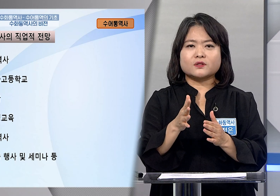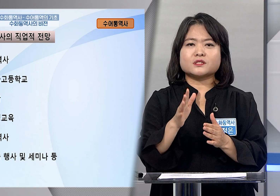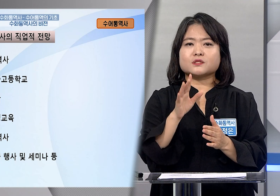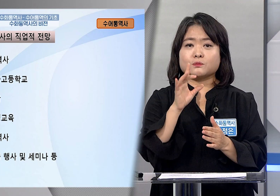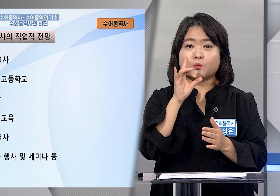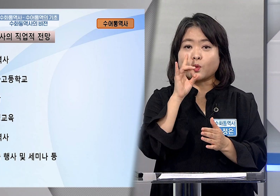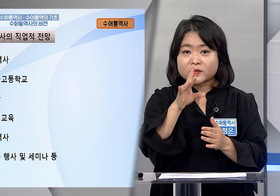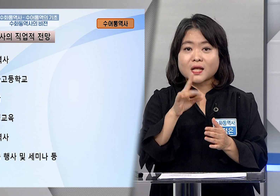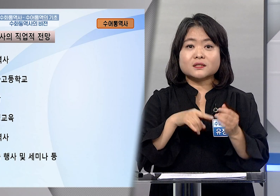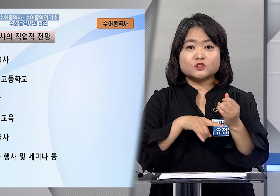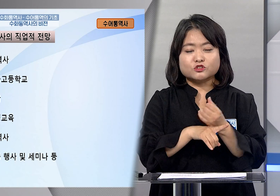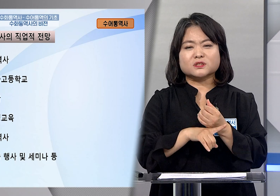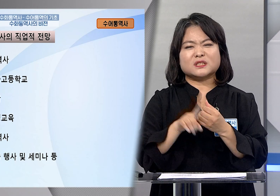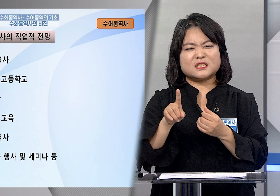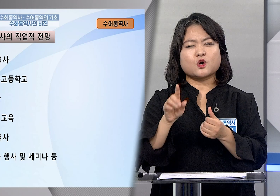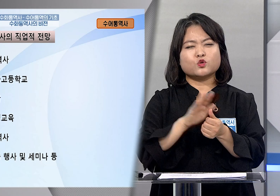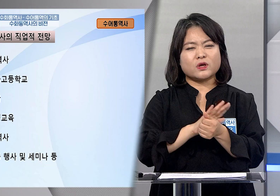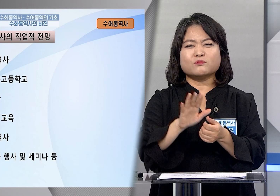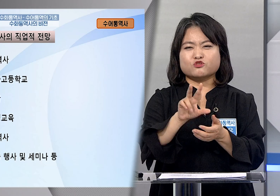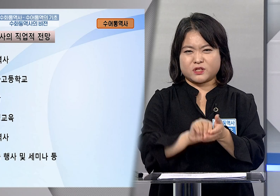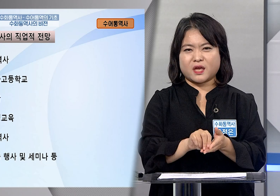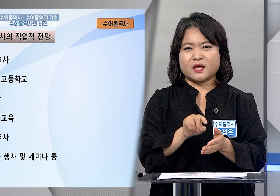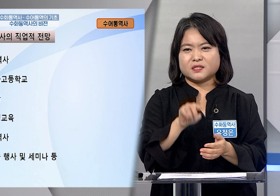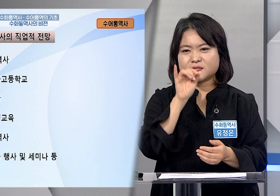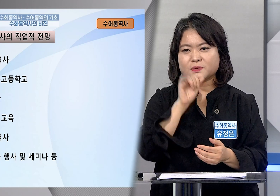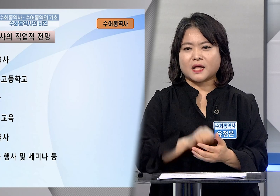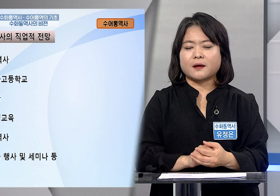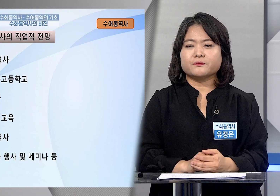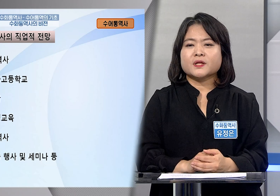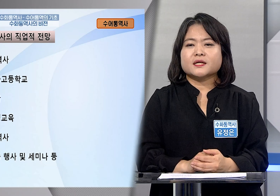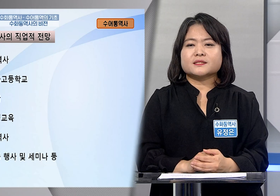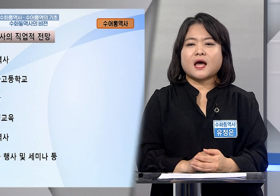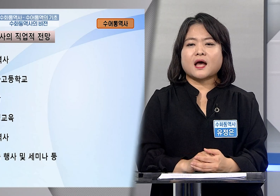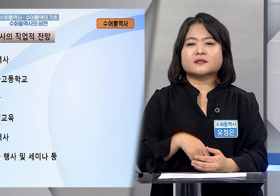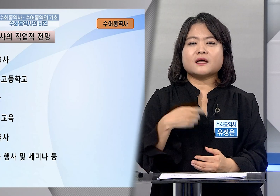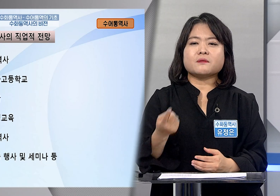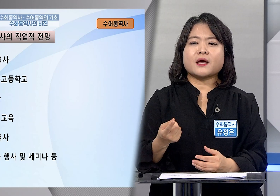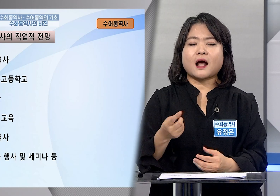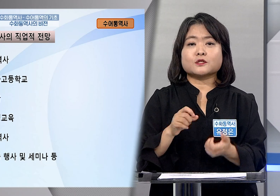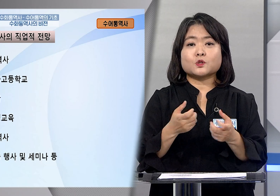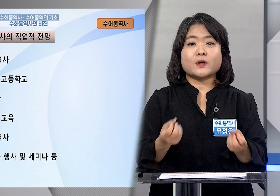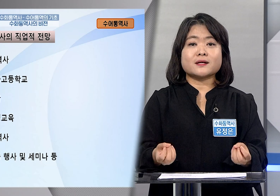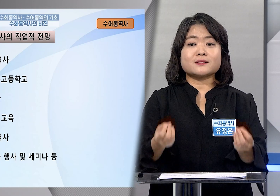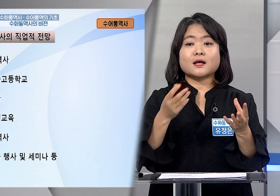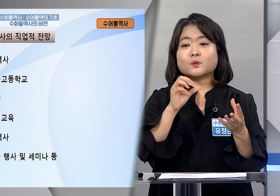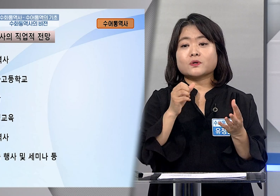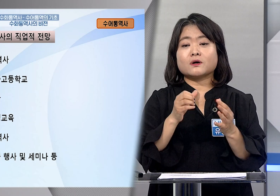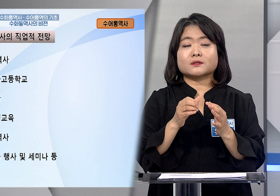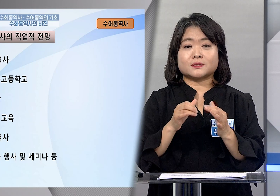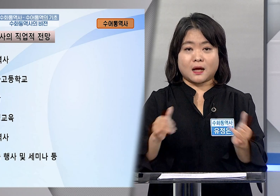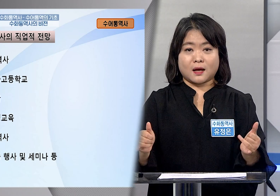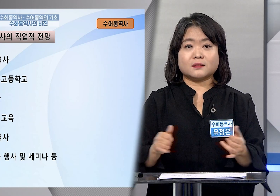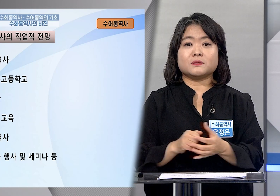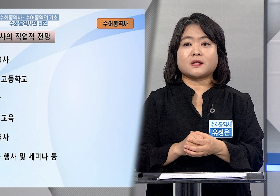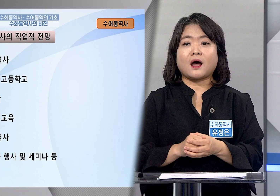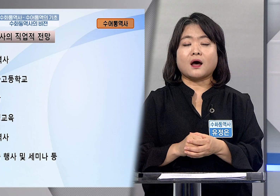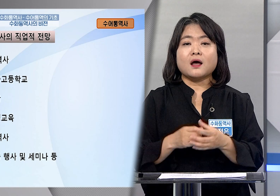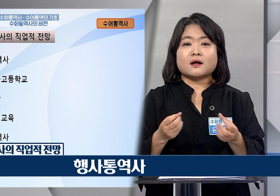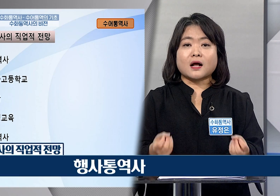전문화되지 못한 이유는 이 처우의 문제에 있습니다. 자, 그 다음에 각종 행사 통역사입니다.